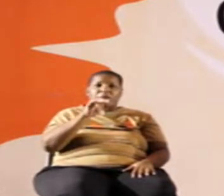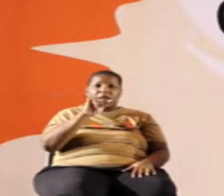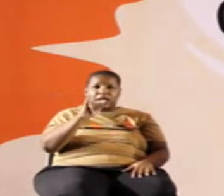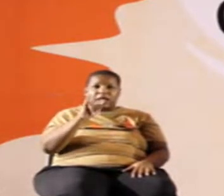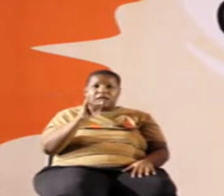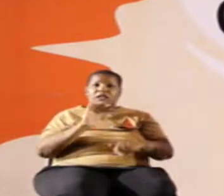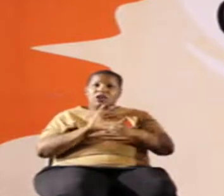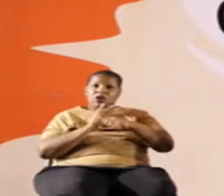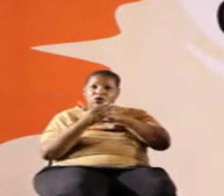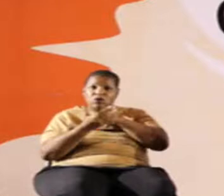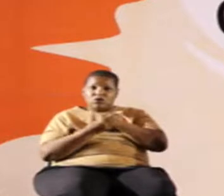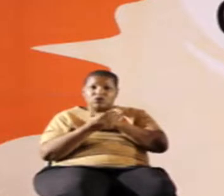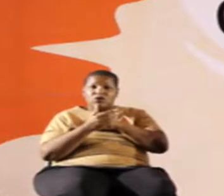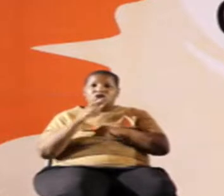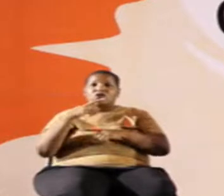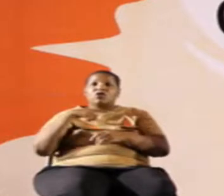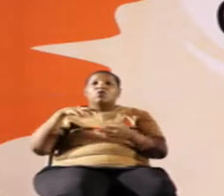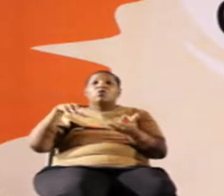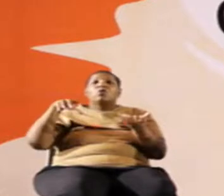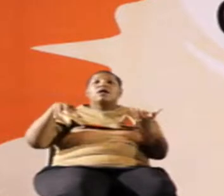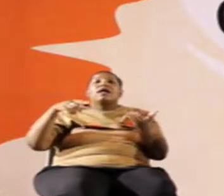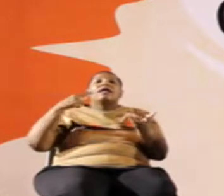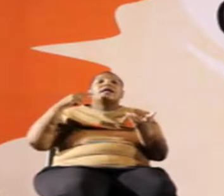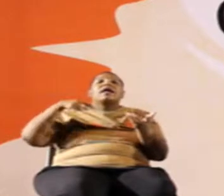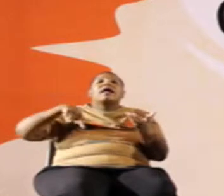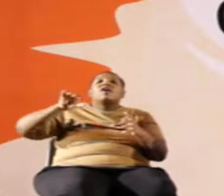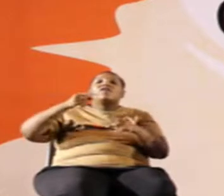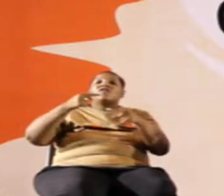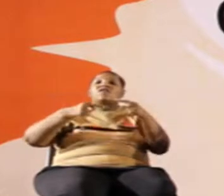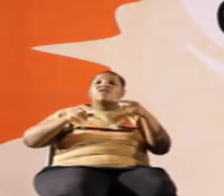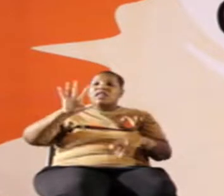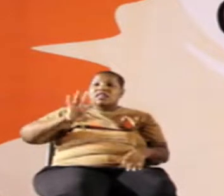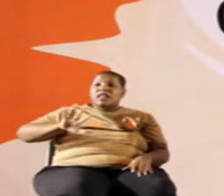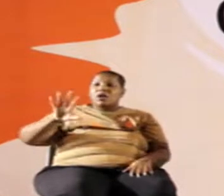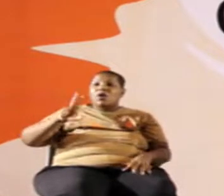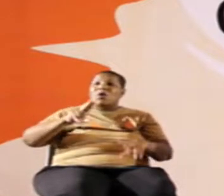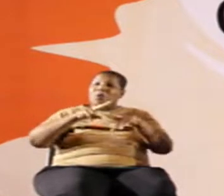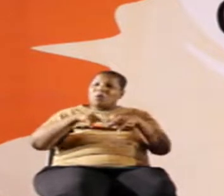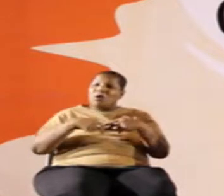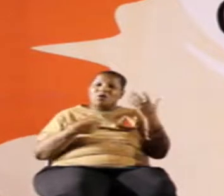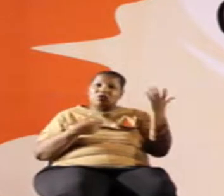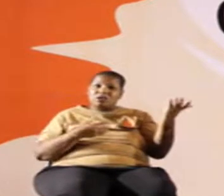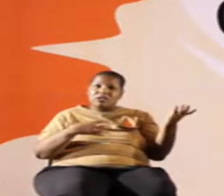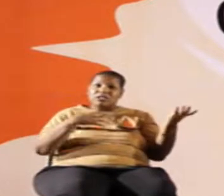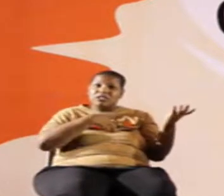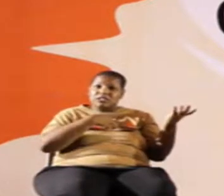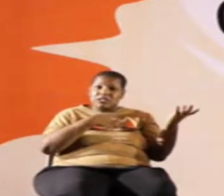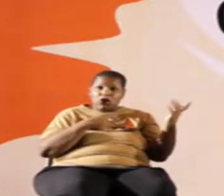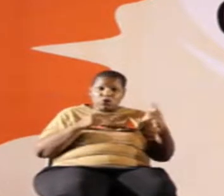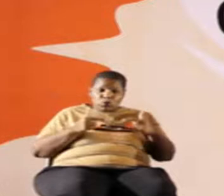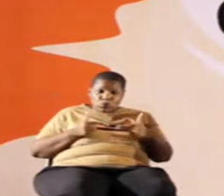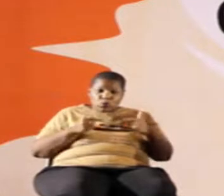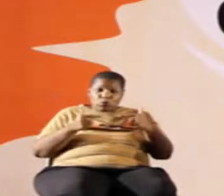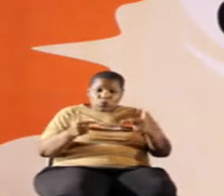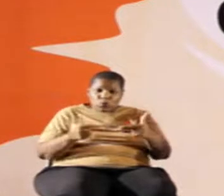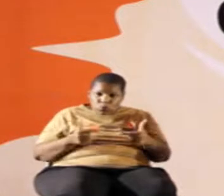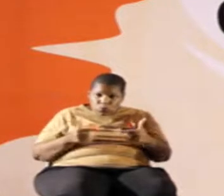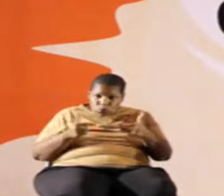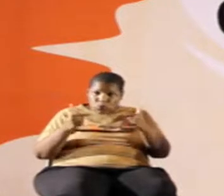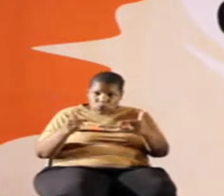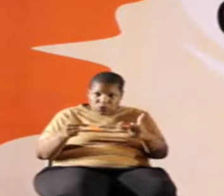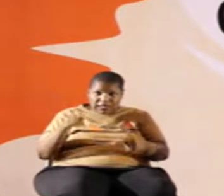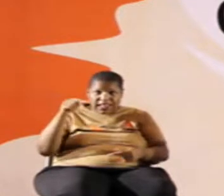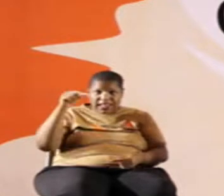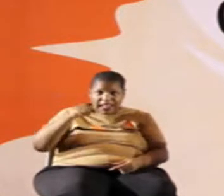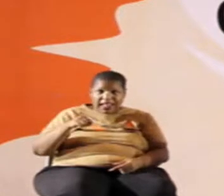Covid, no Senado Federal, e justamente por esse seu ativismo, como aqui, né,